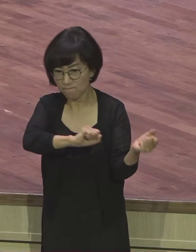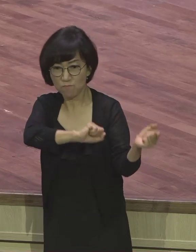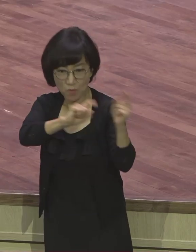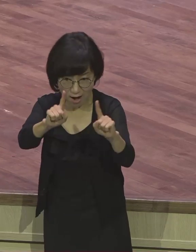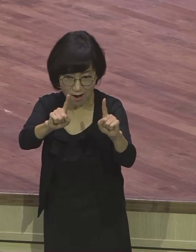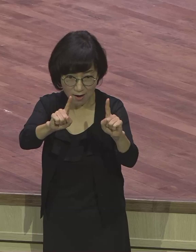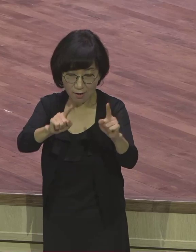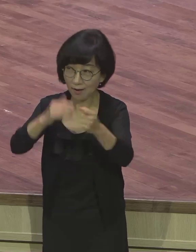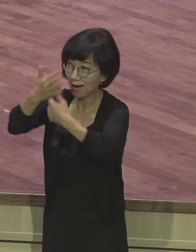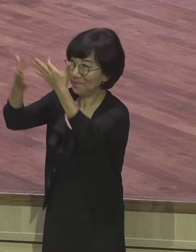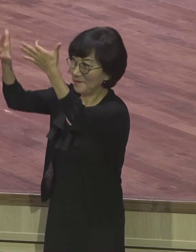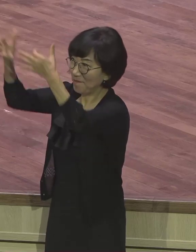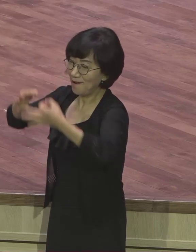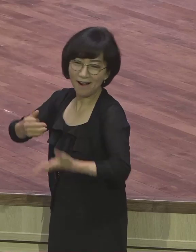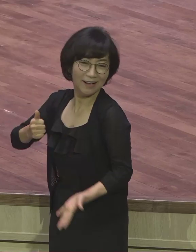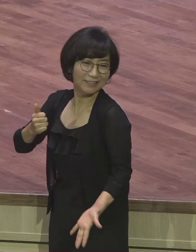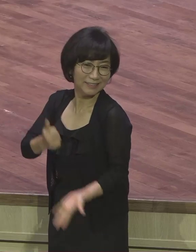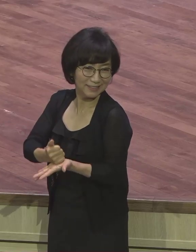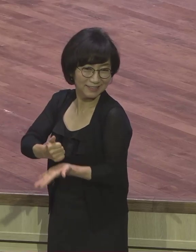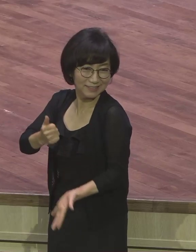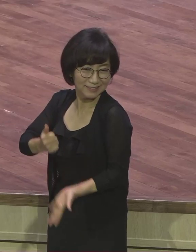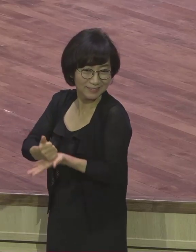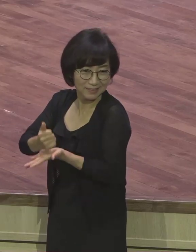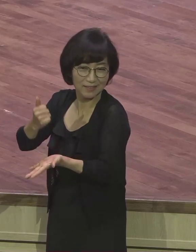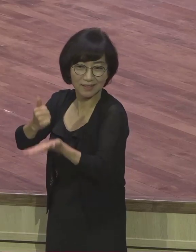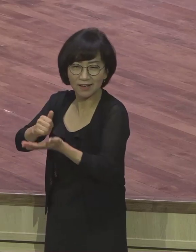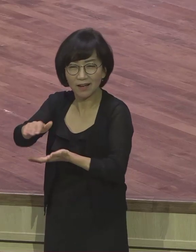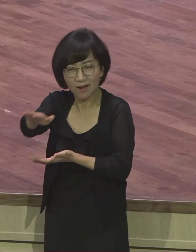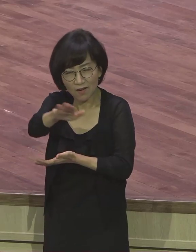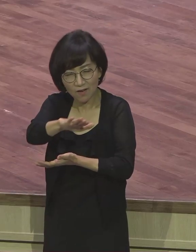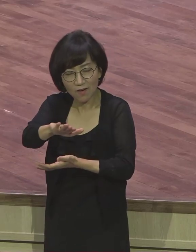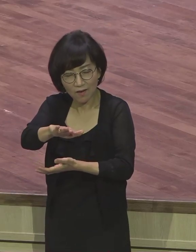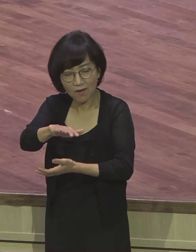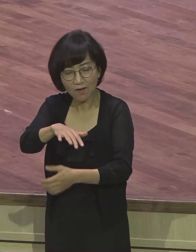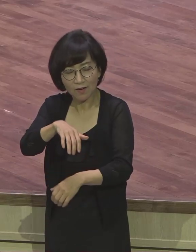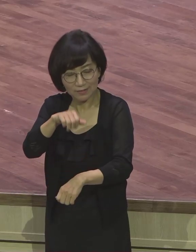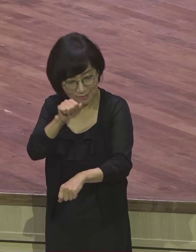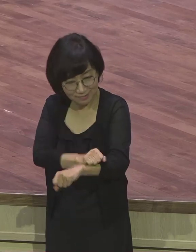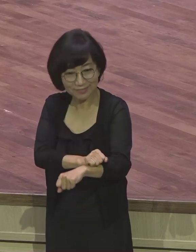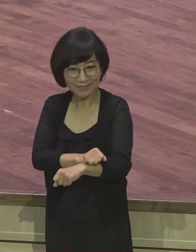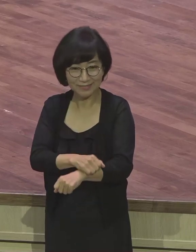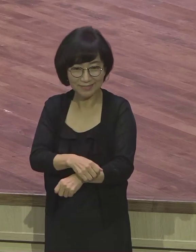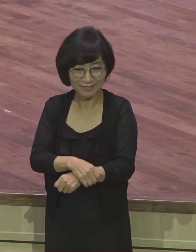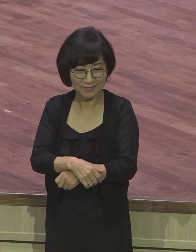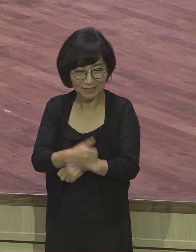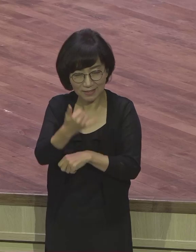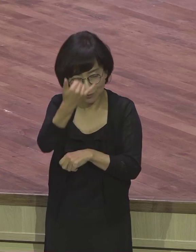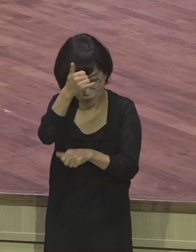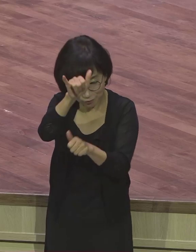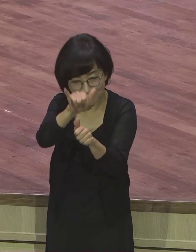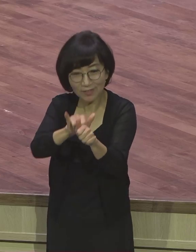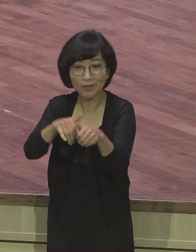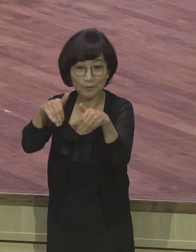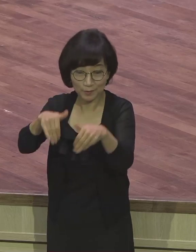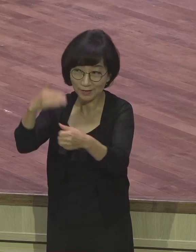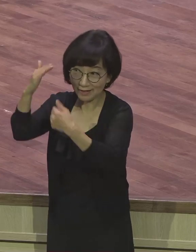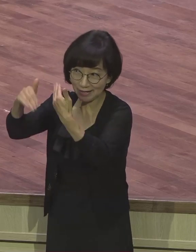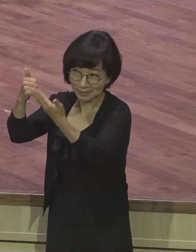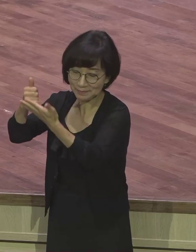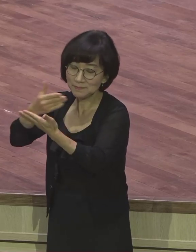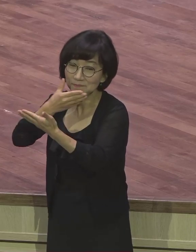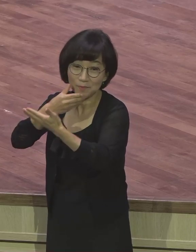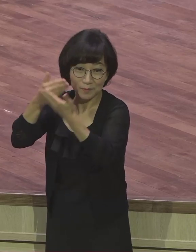잘했다 칭찬받는 너 참 잘했다 착하고 충성된 종아, 이런 인생